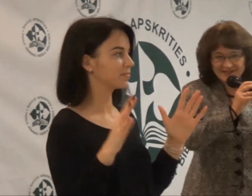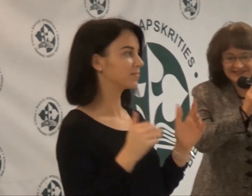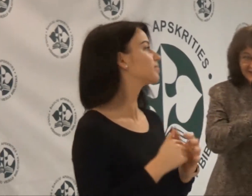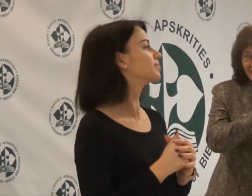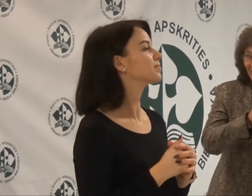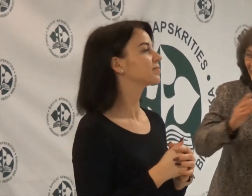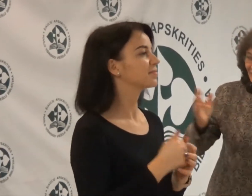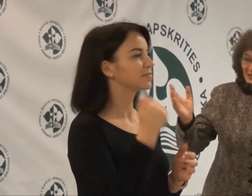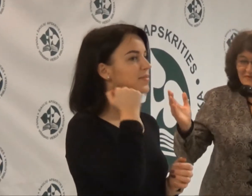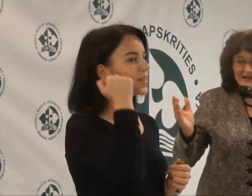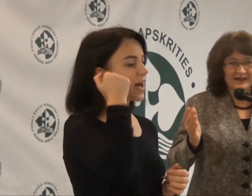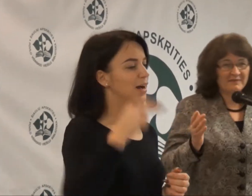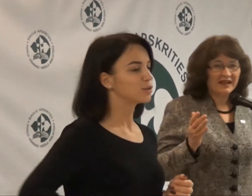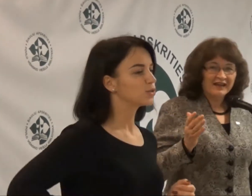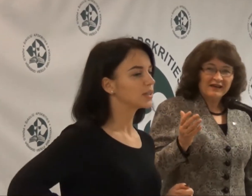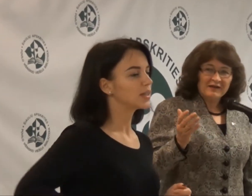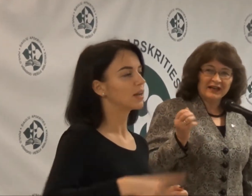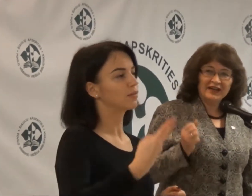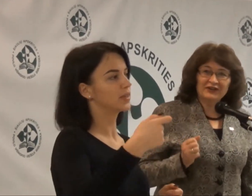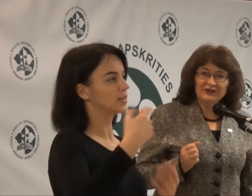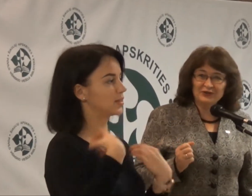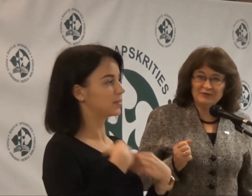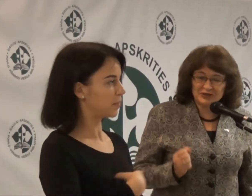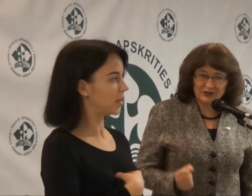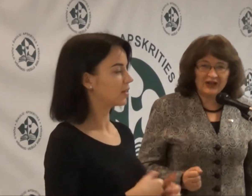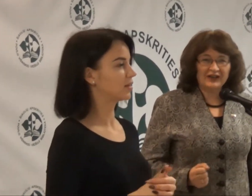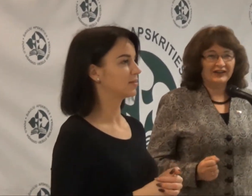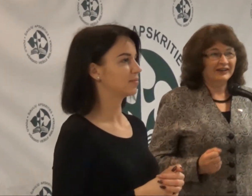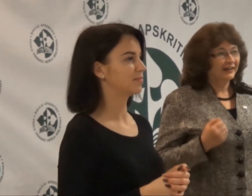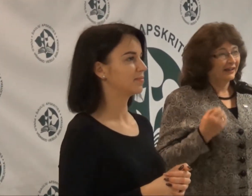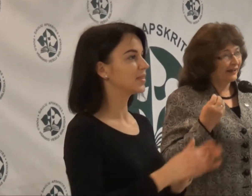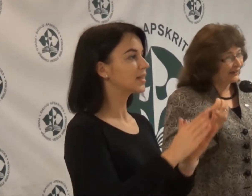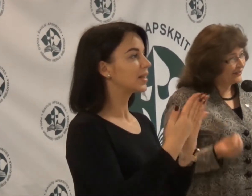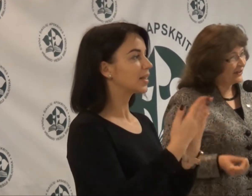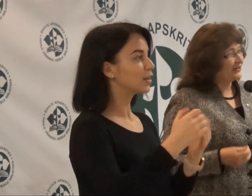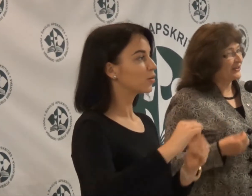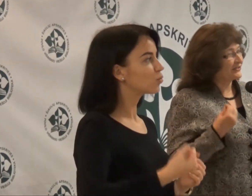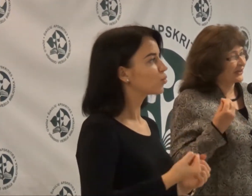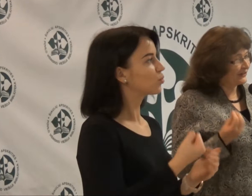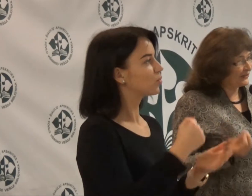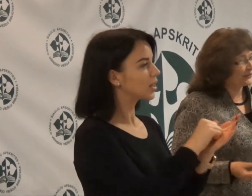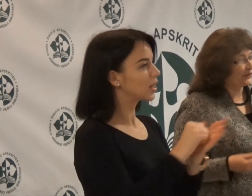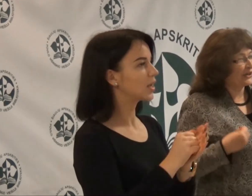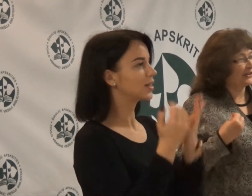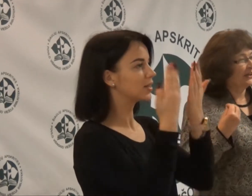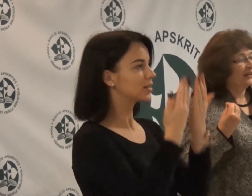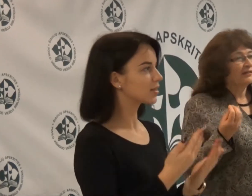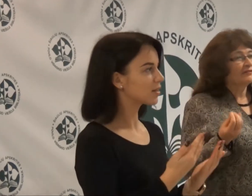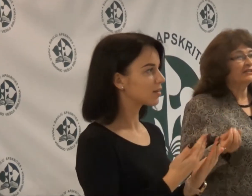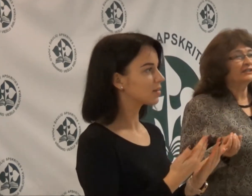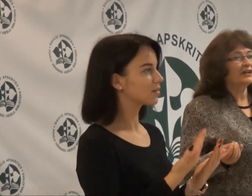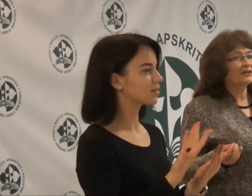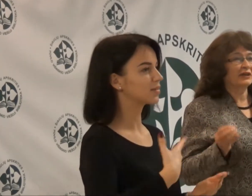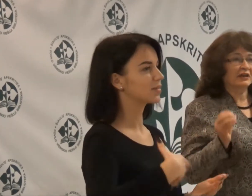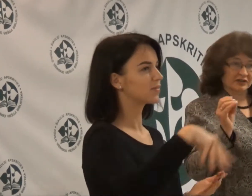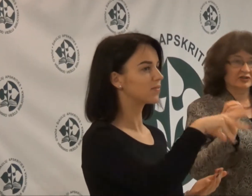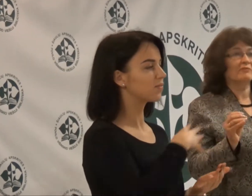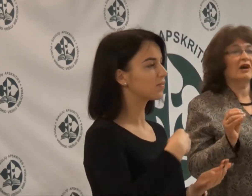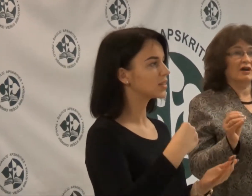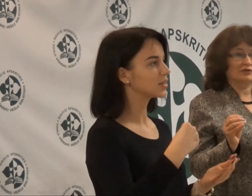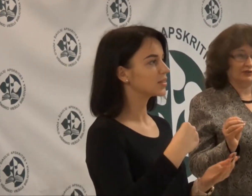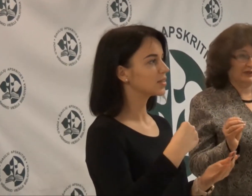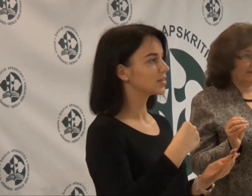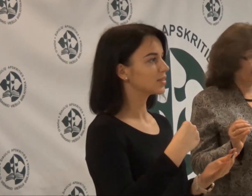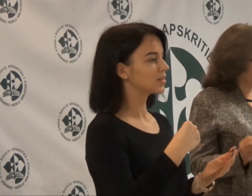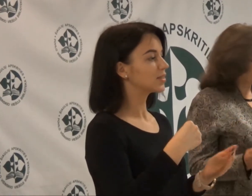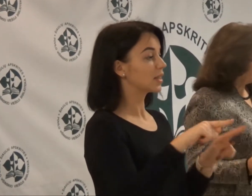Dėkuoju, gerbiamas direktorė, vicemerė, mylėjai knygų bičiuliai, leidėjai, skaitytojai, visi tie, kurie ir